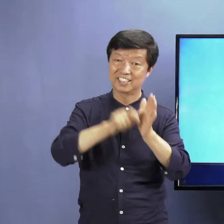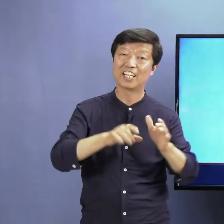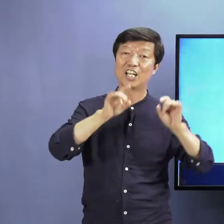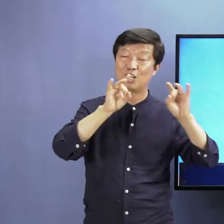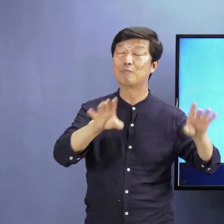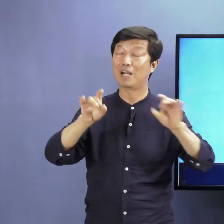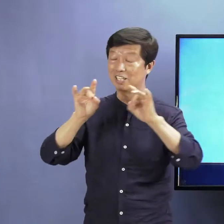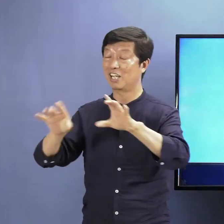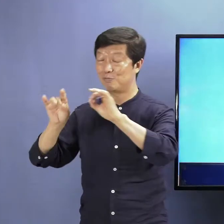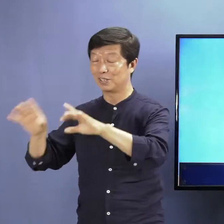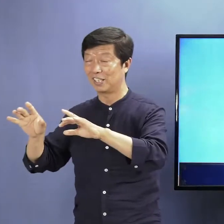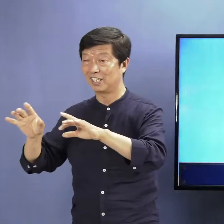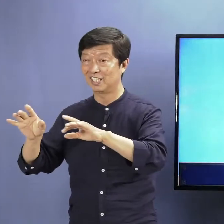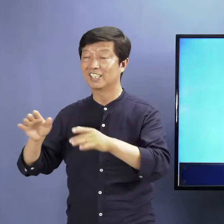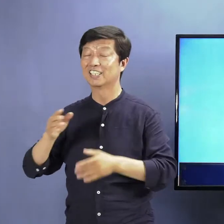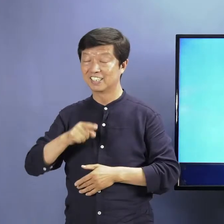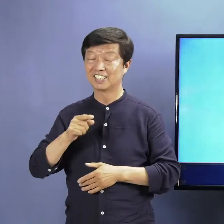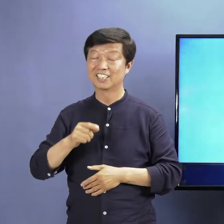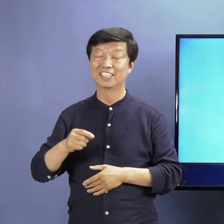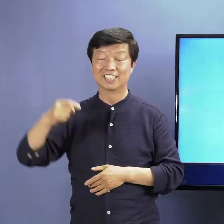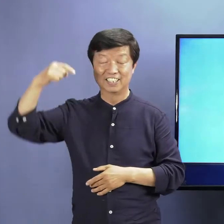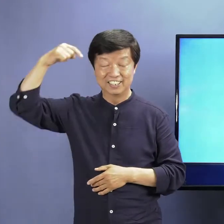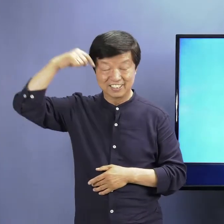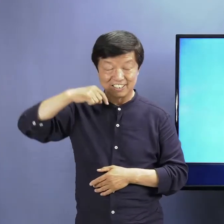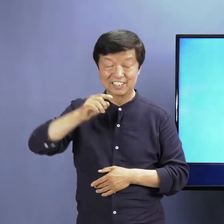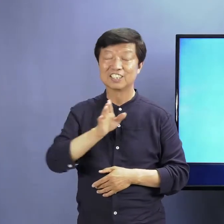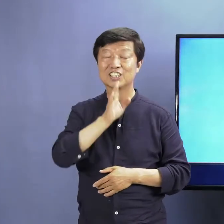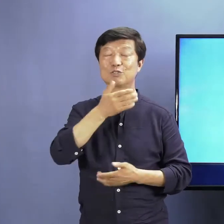정말 우리 주님은요 놀라운 분이기 때문에